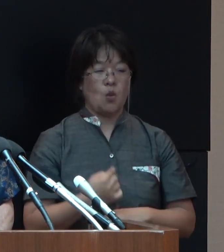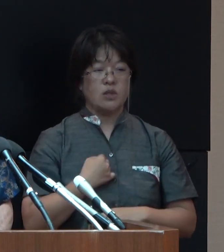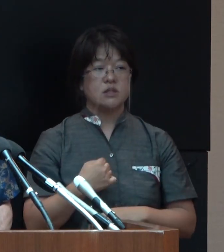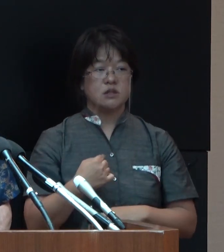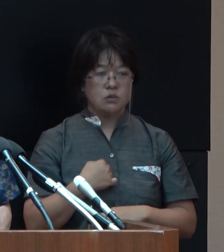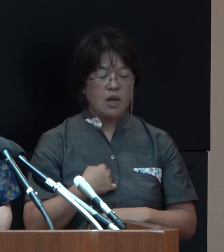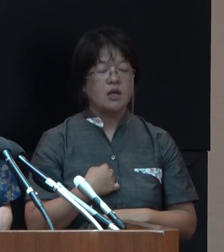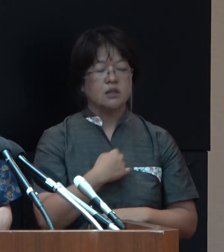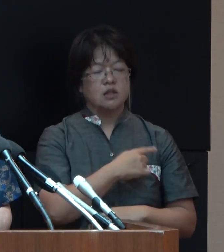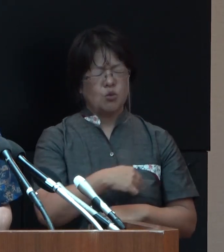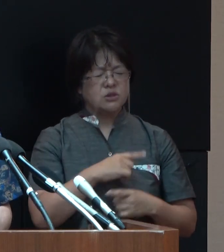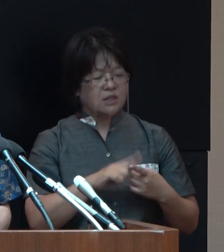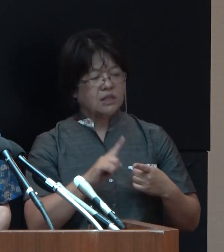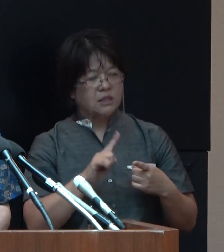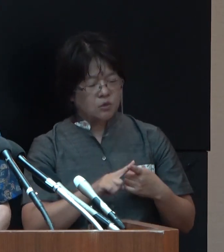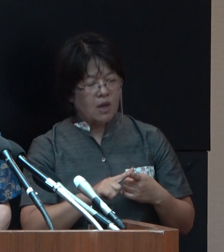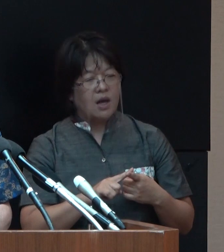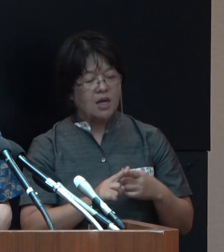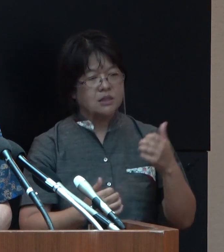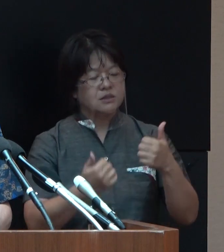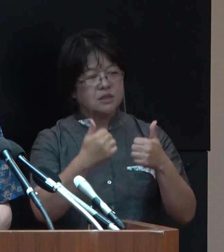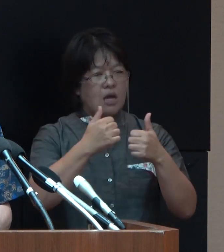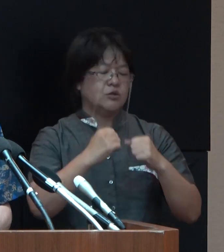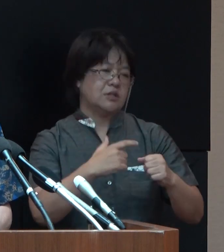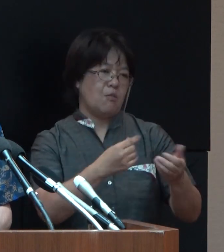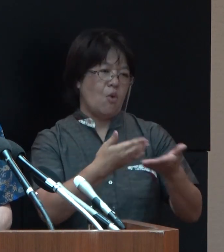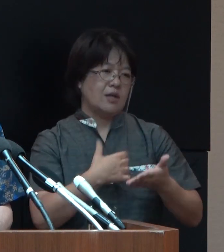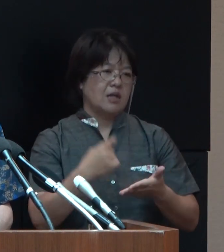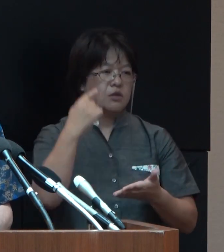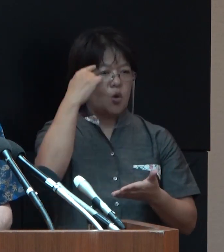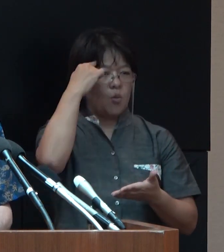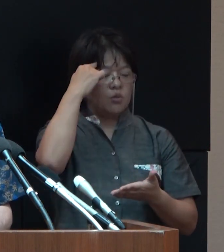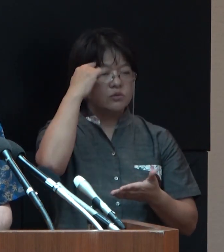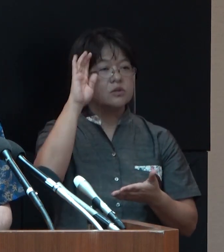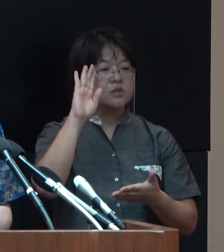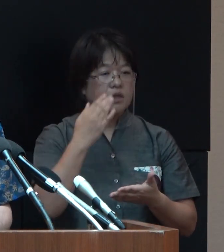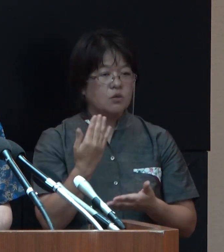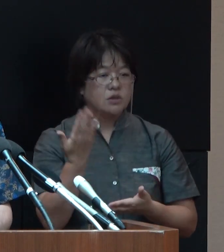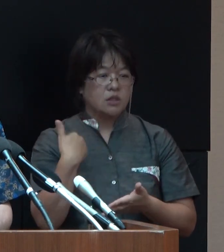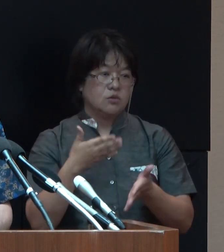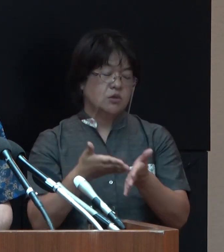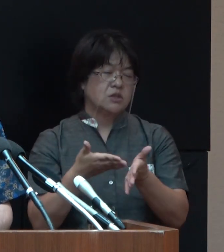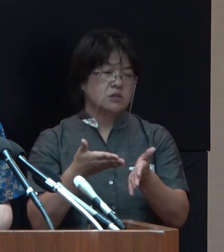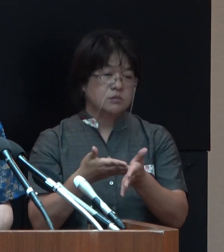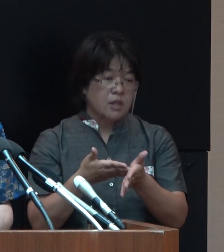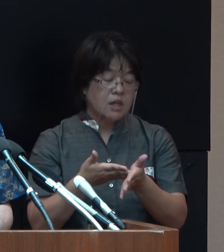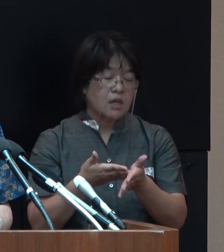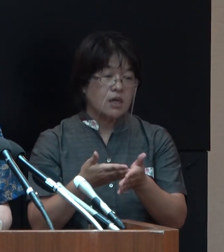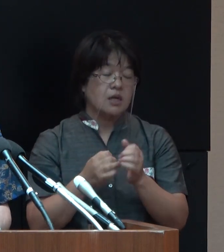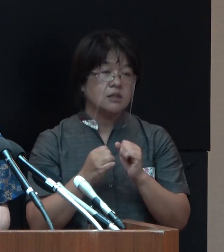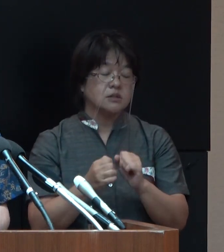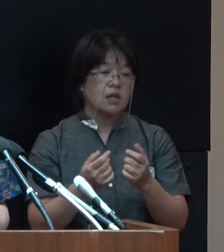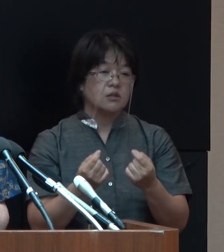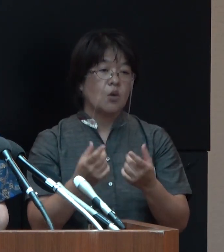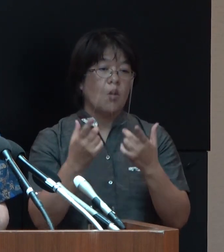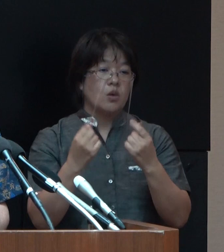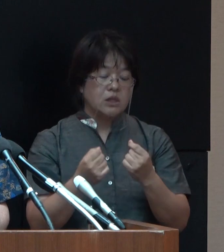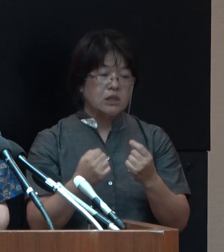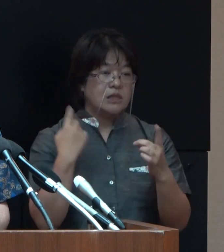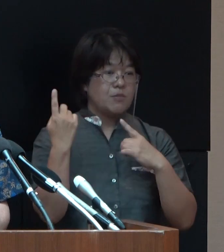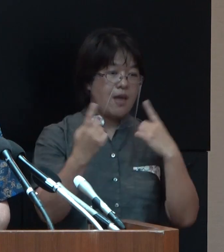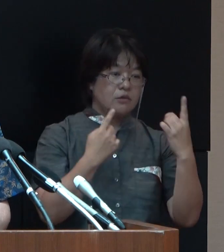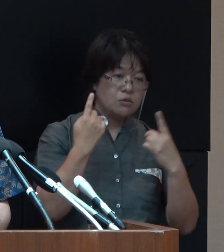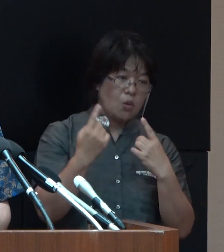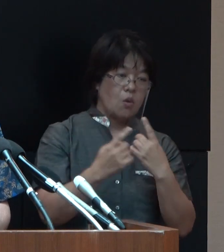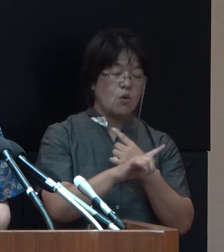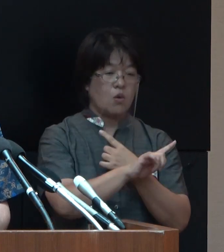持ち的にはやらせてあげたいと思いますが、しかしそこは先ほど話をさせていただいた通り、イベントの開催については中止